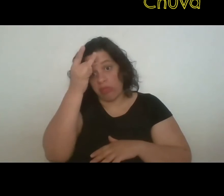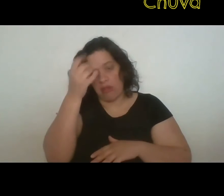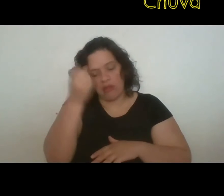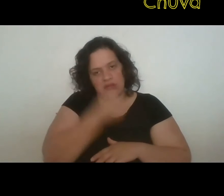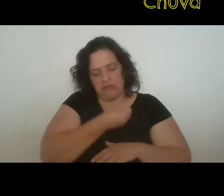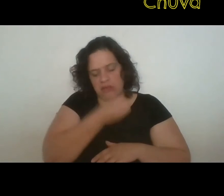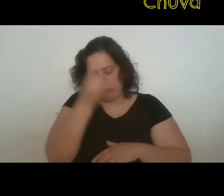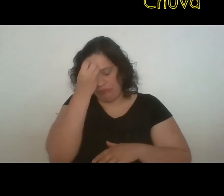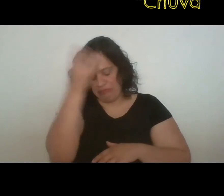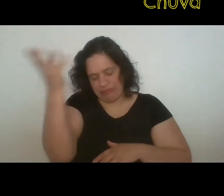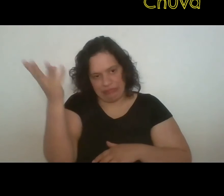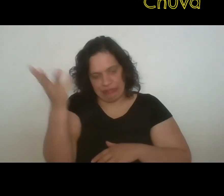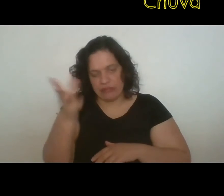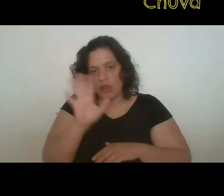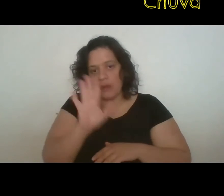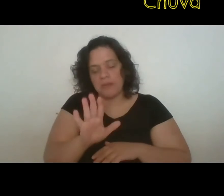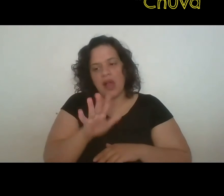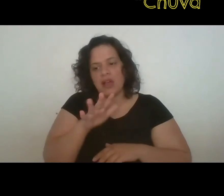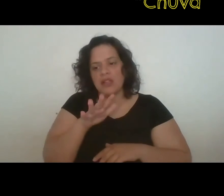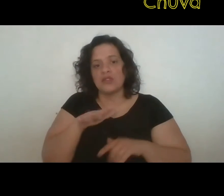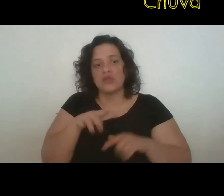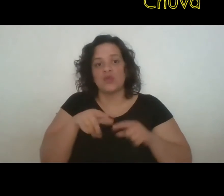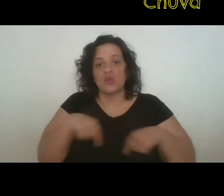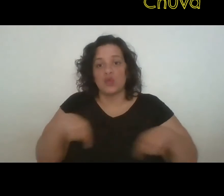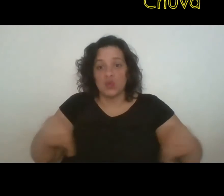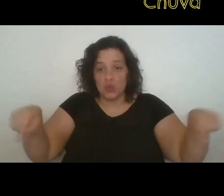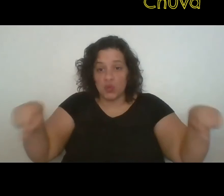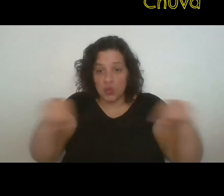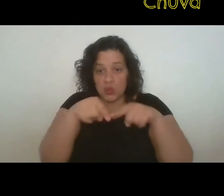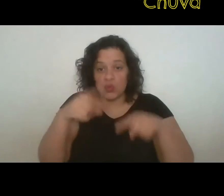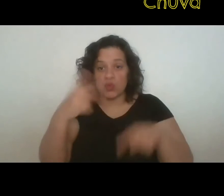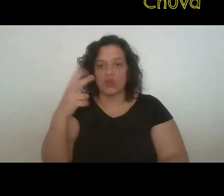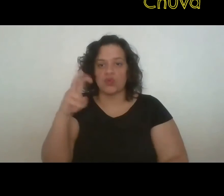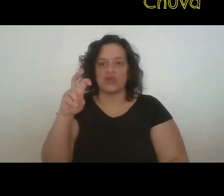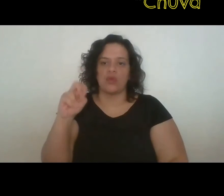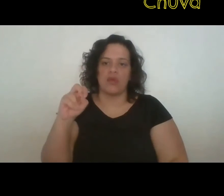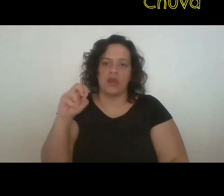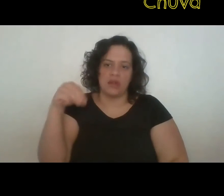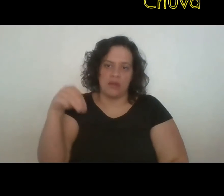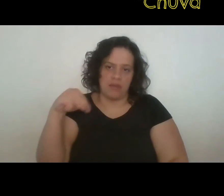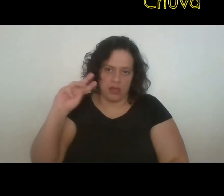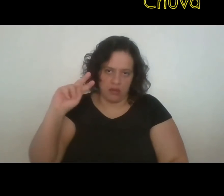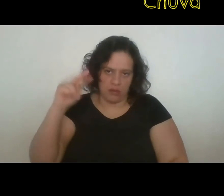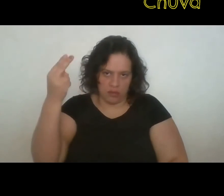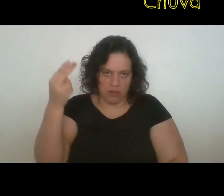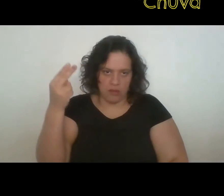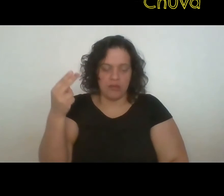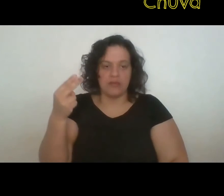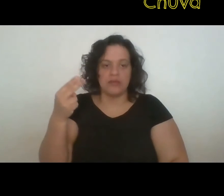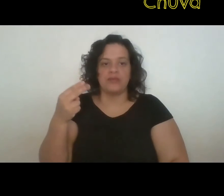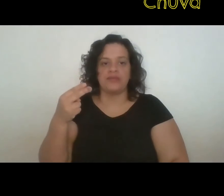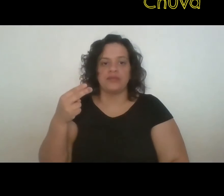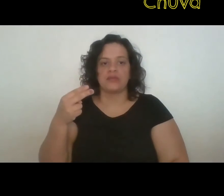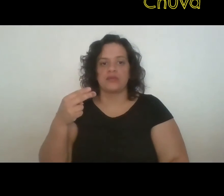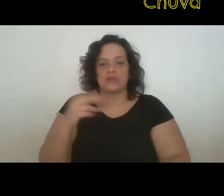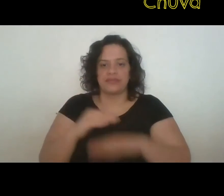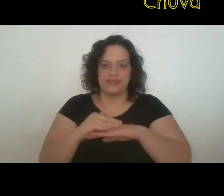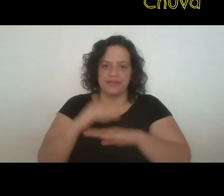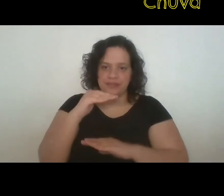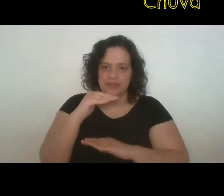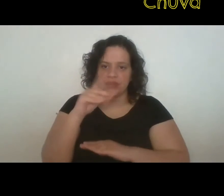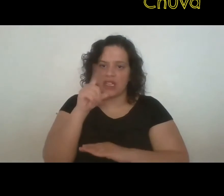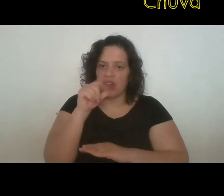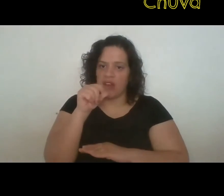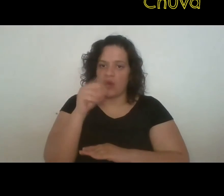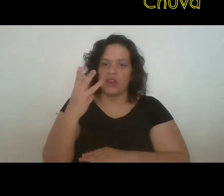não me engano, a área total do jardim são 250 metros quadrados e lá a lâmina de água é de 30